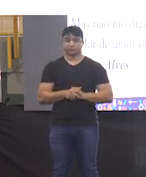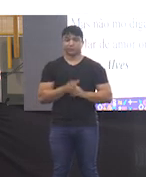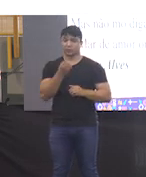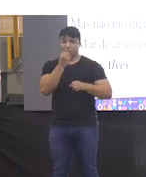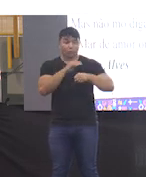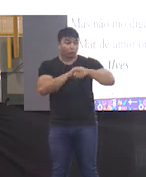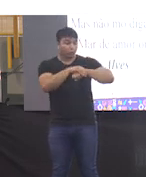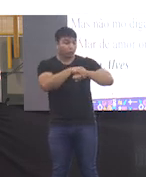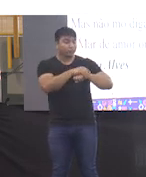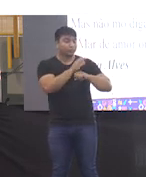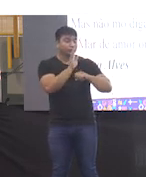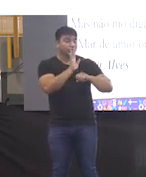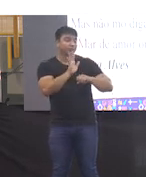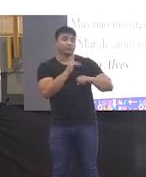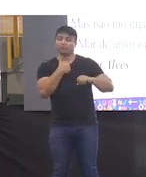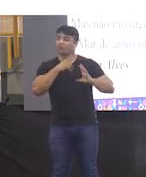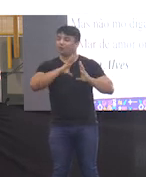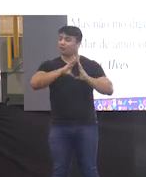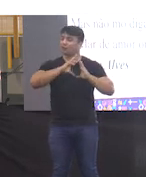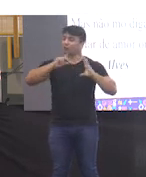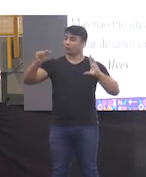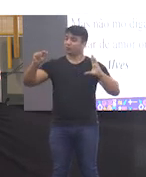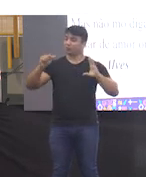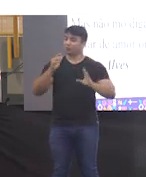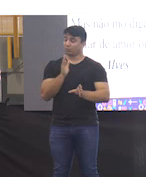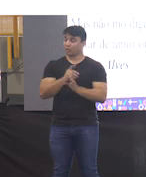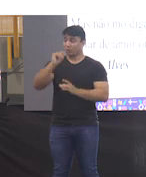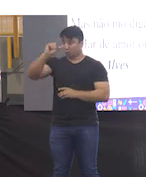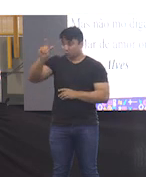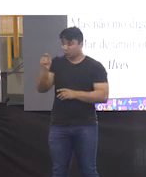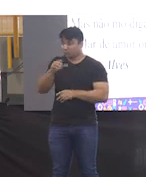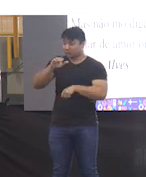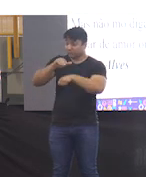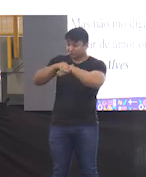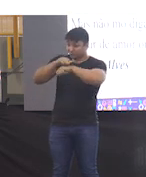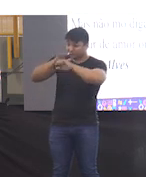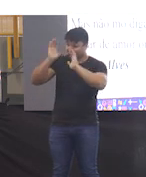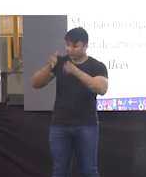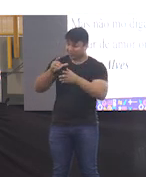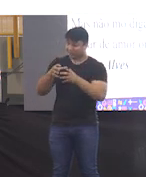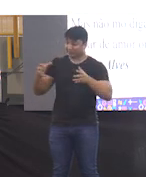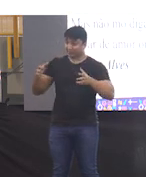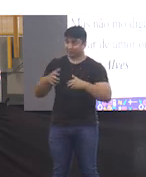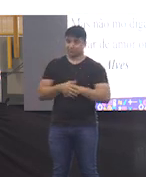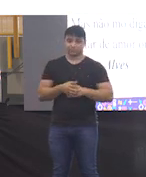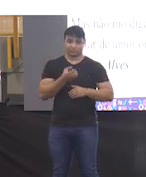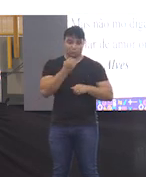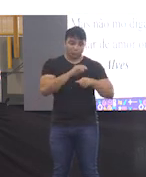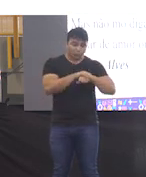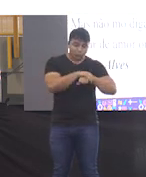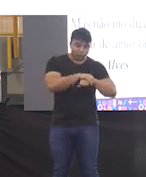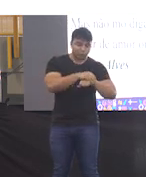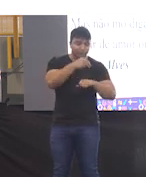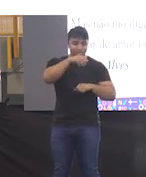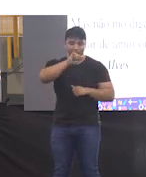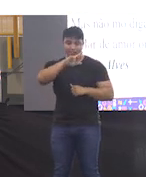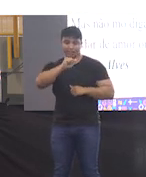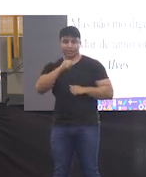Boa noite, Maria, eu vou me embora. A lua nas janelas bate em cheio. Boa noite, Maria, é